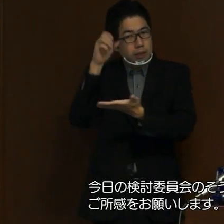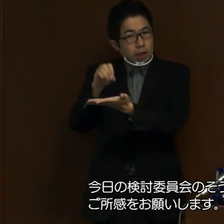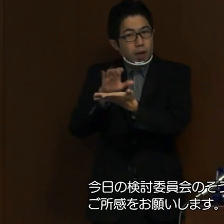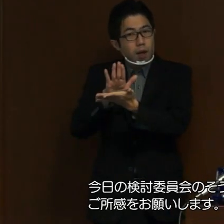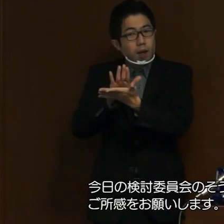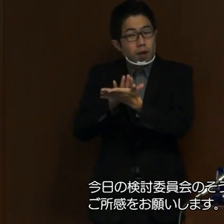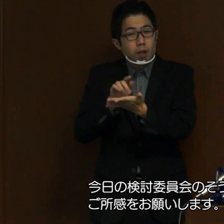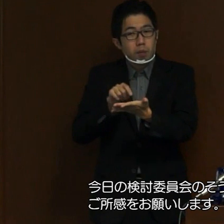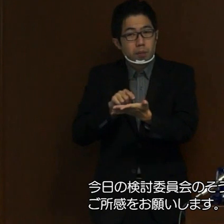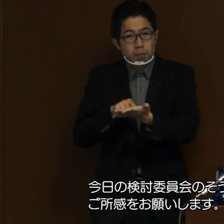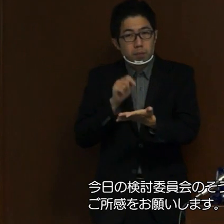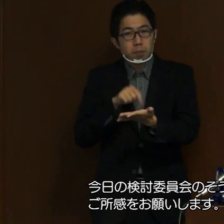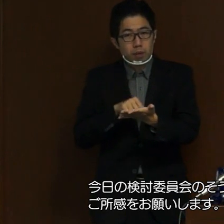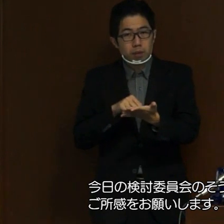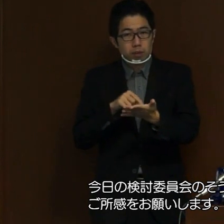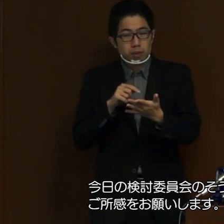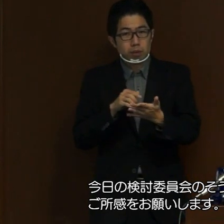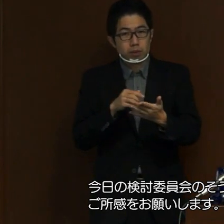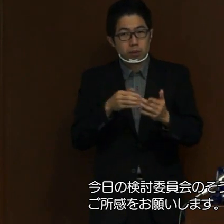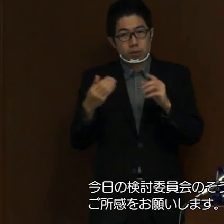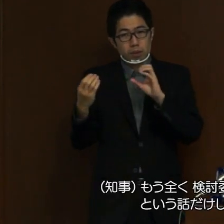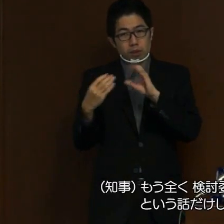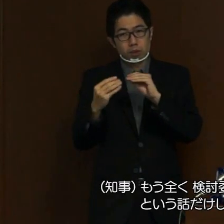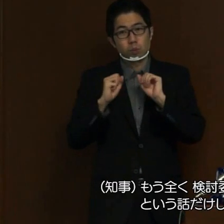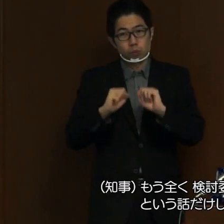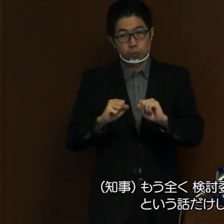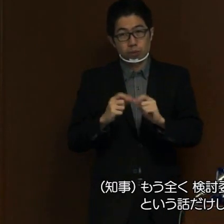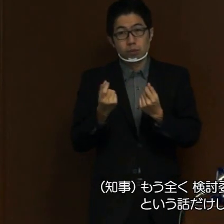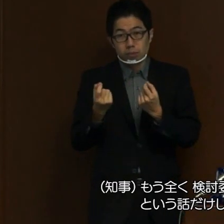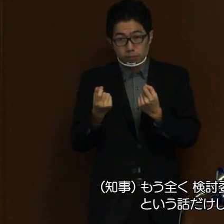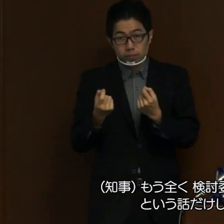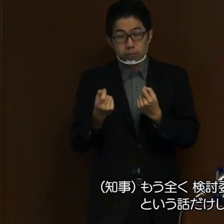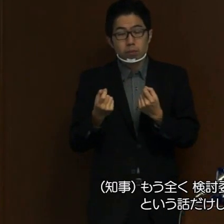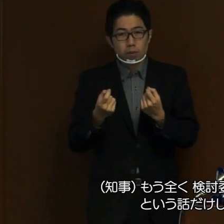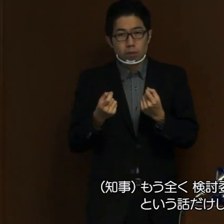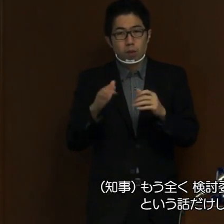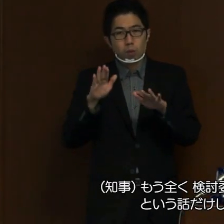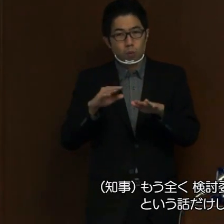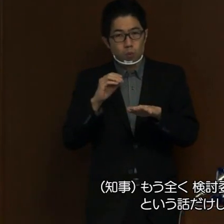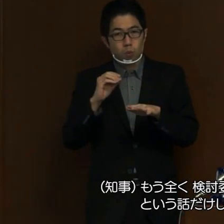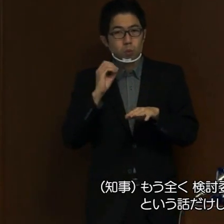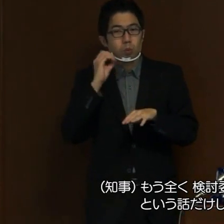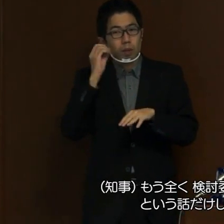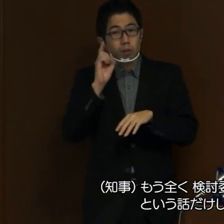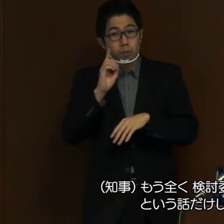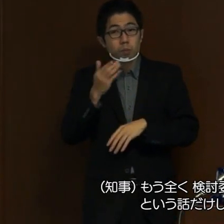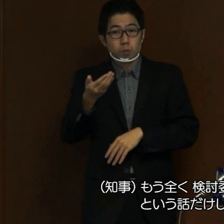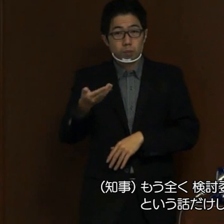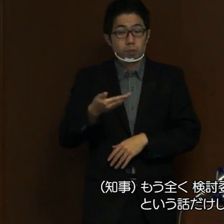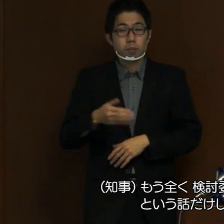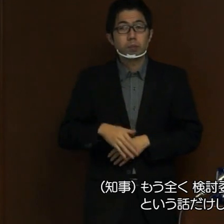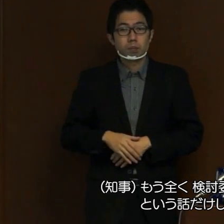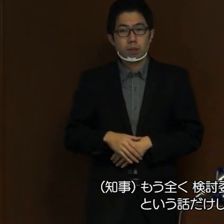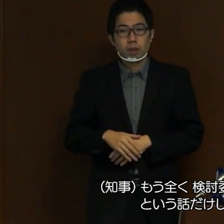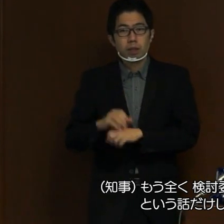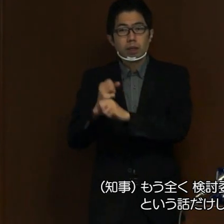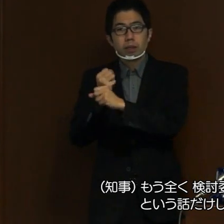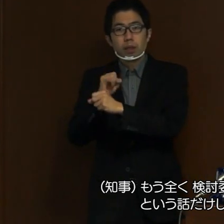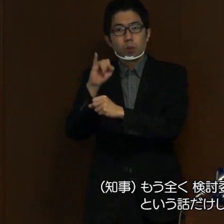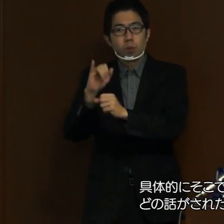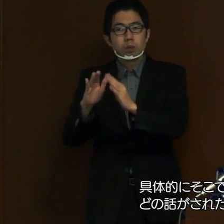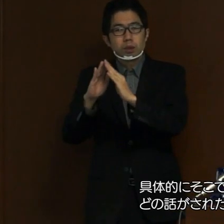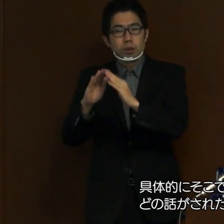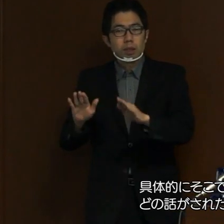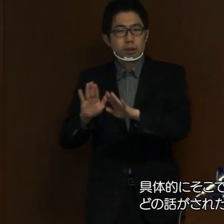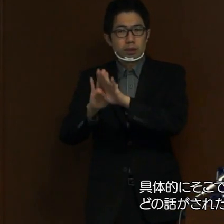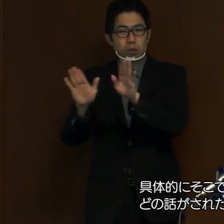ういった内容についてのご所感をお願いします。 もう全く検討委員会が開かれるという話だけしか聞いていない